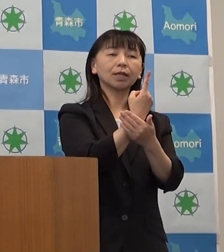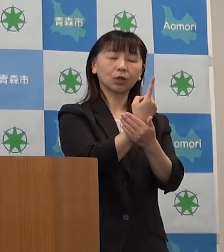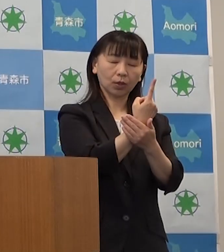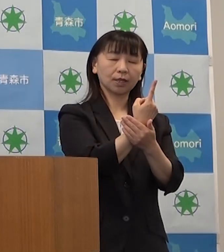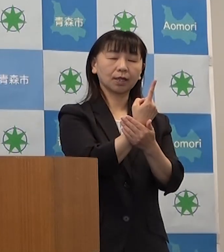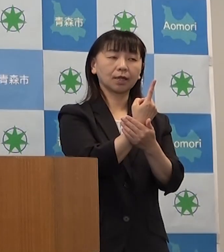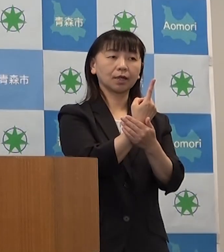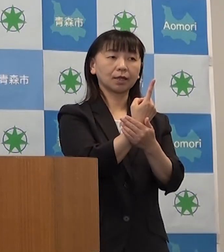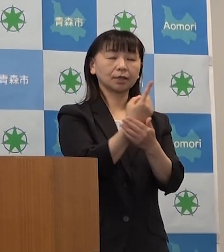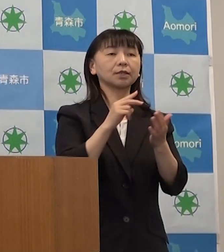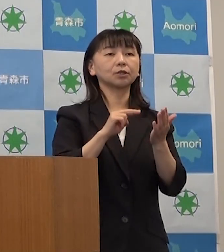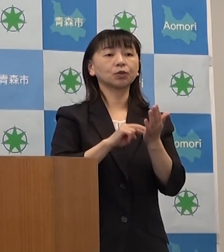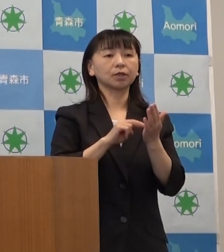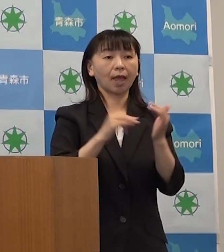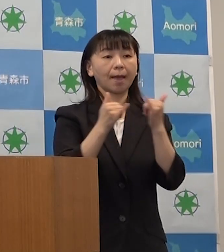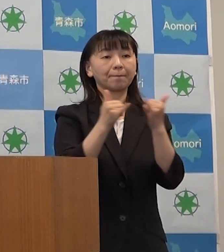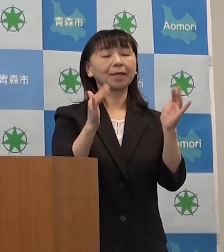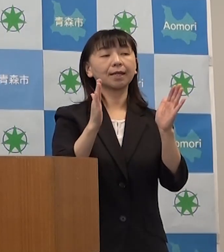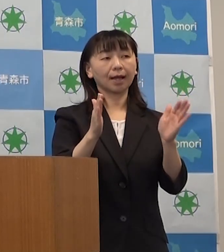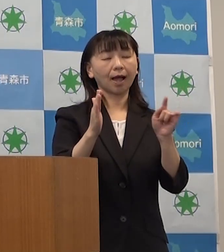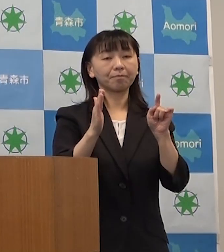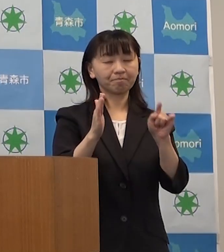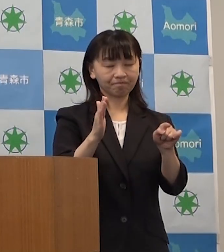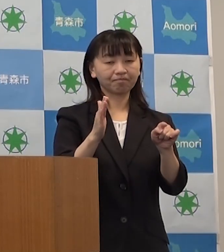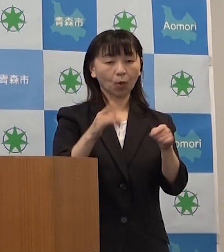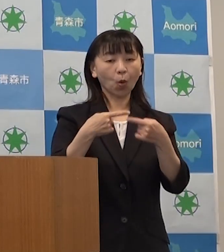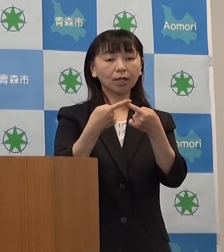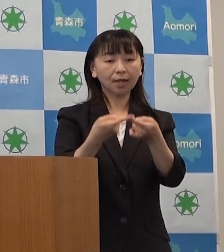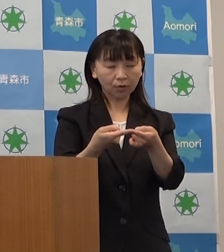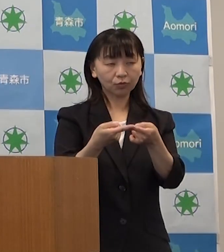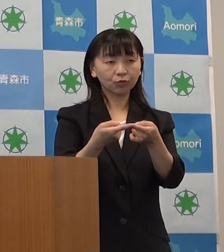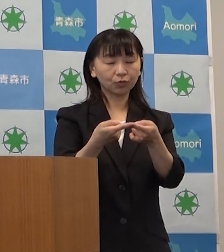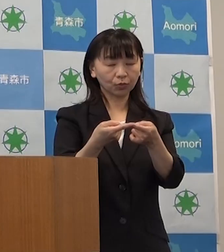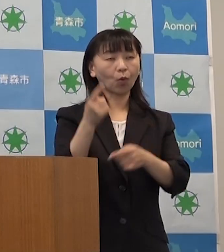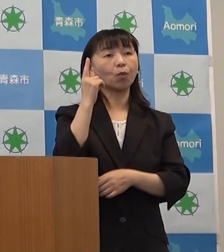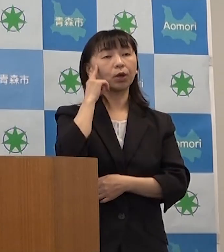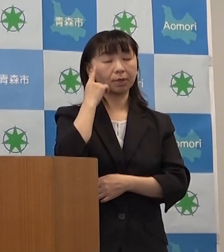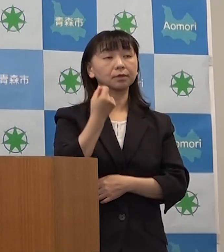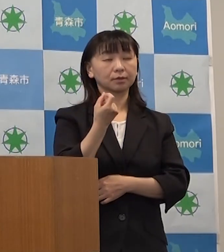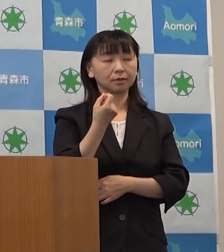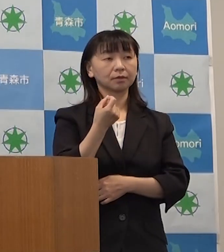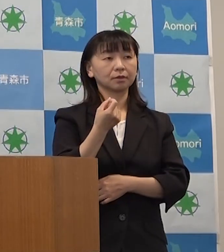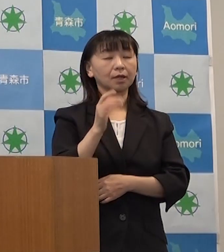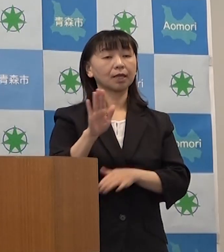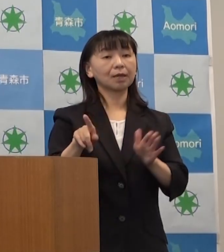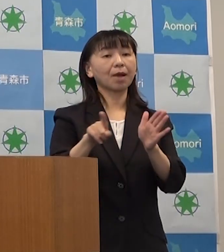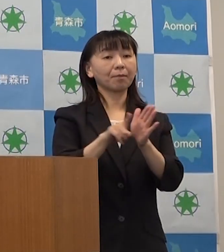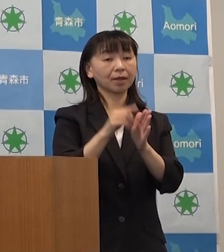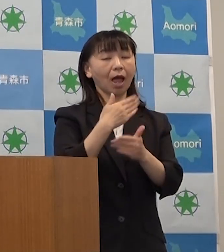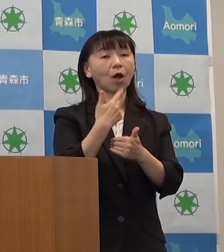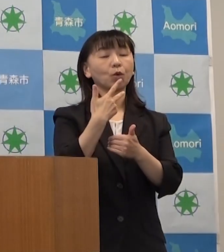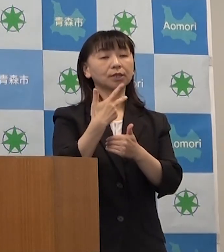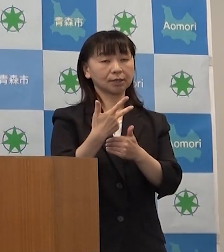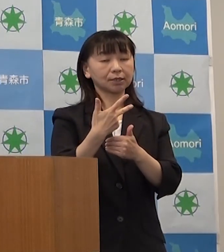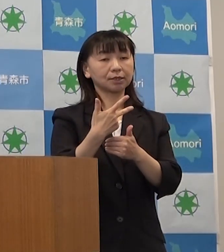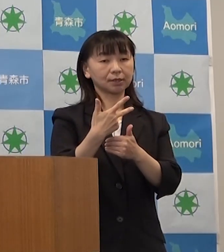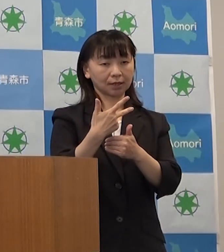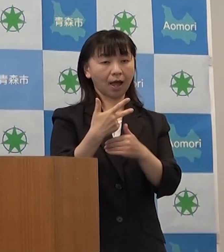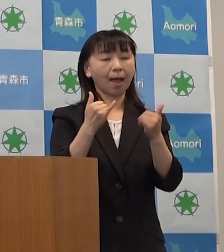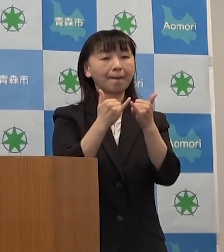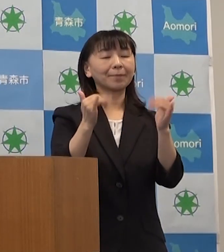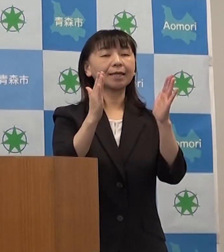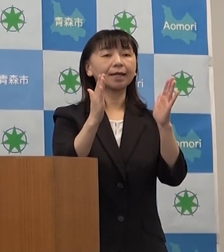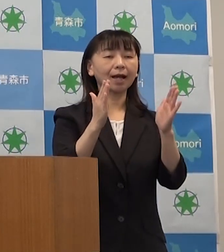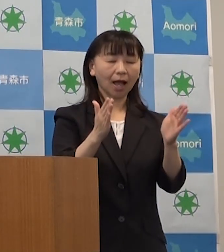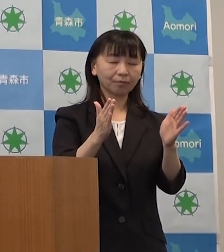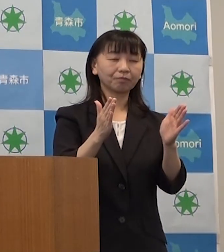は民間といわゆる民間登用という形になるのかと思うんですが、これまで青森市で民間登用の 副